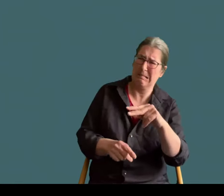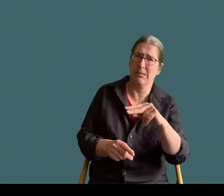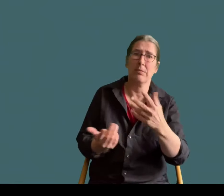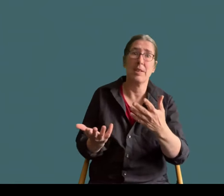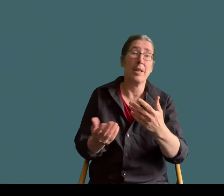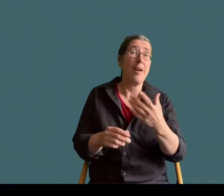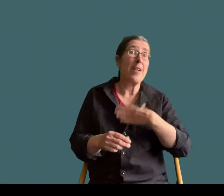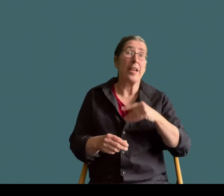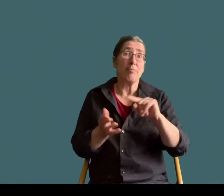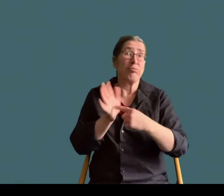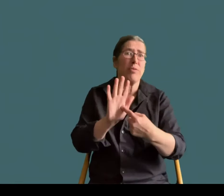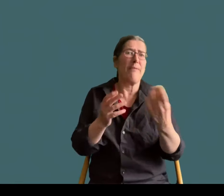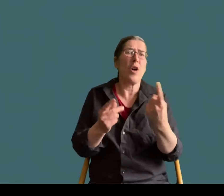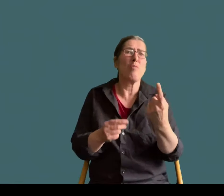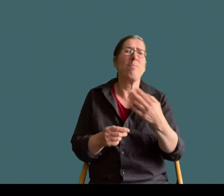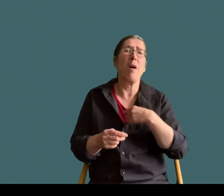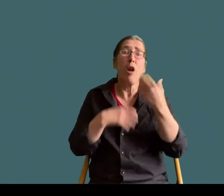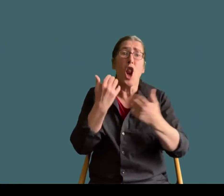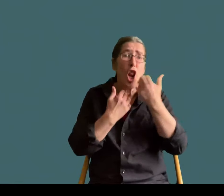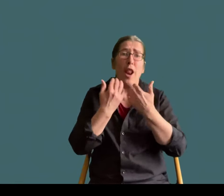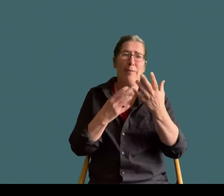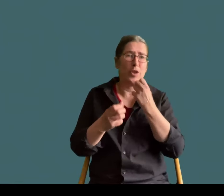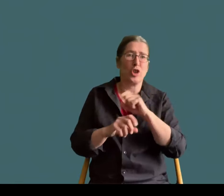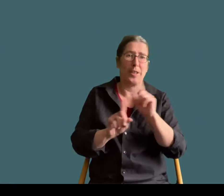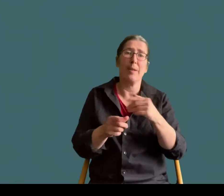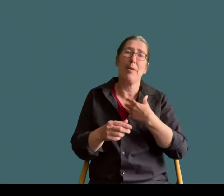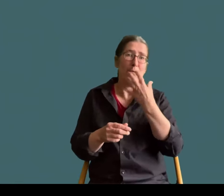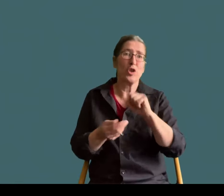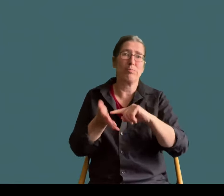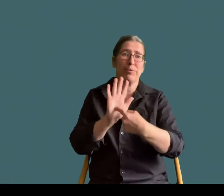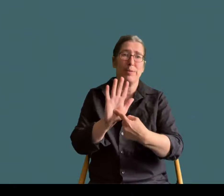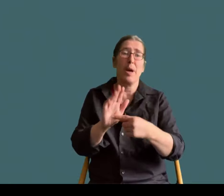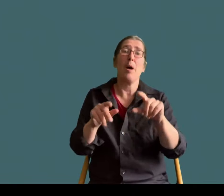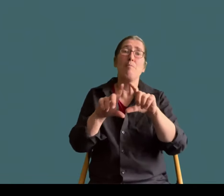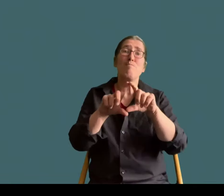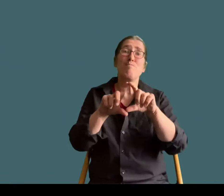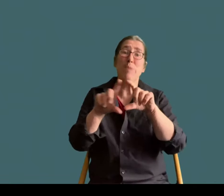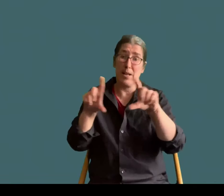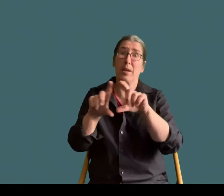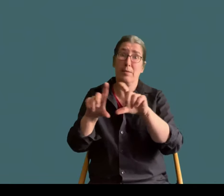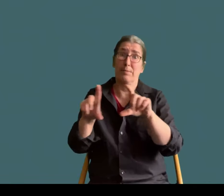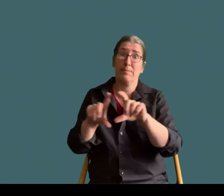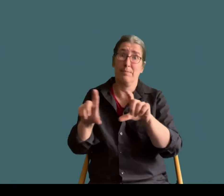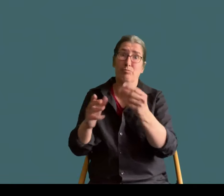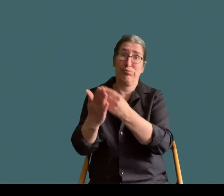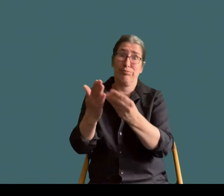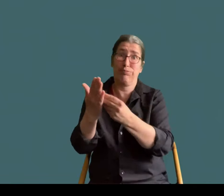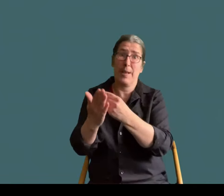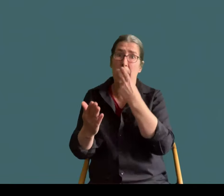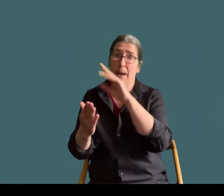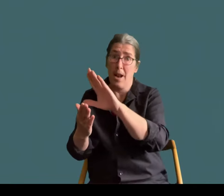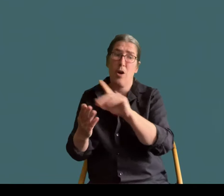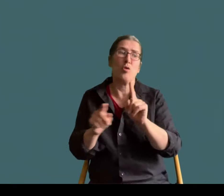Ich möchte gar nicht so viel dazu erzählen, aber ich möchte euch Bilder zeigen von Hitler und